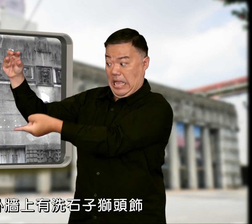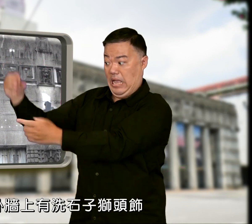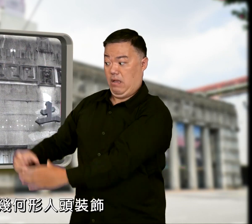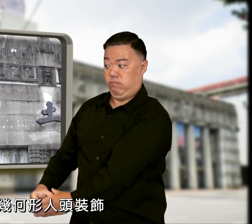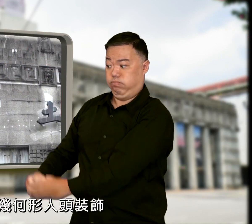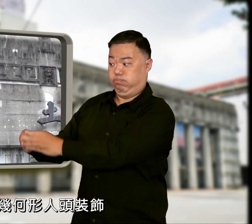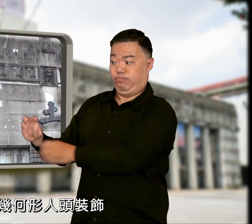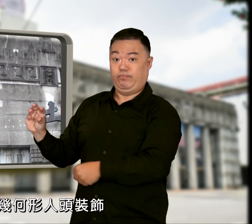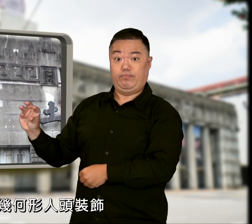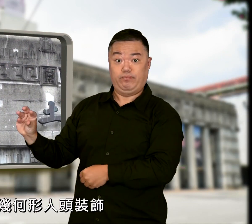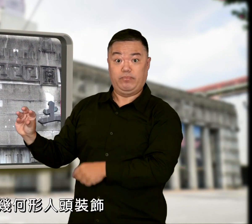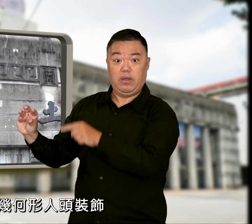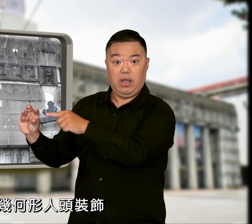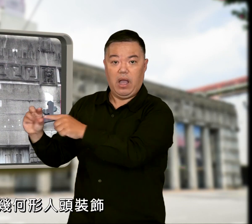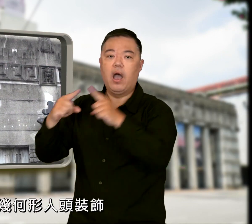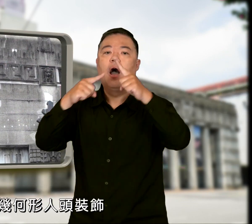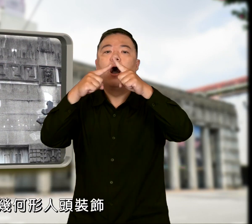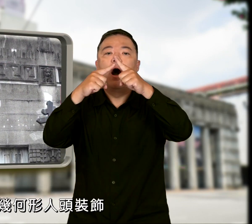几何形人头装饰，